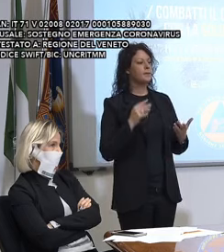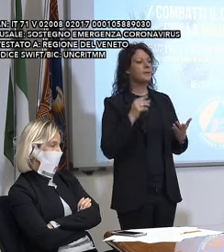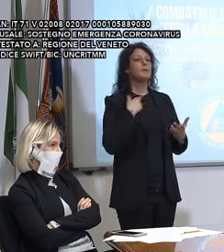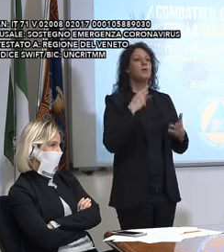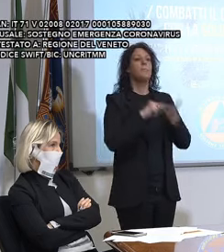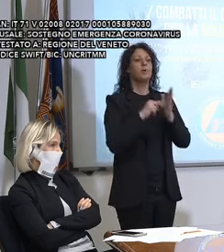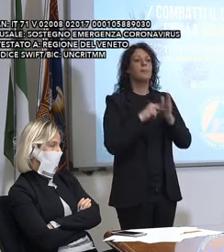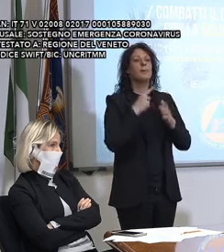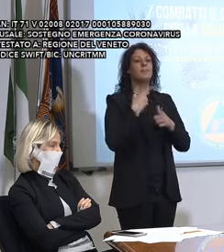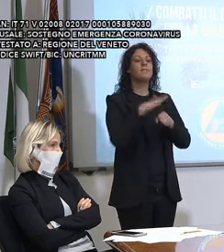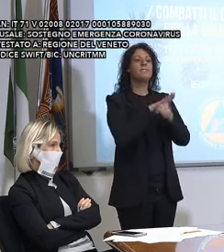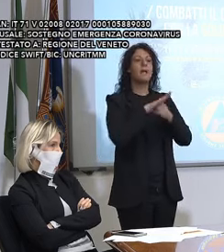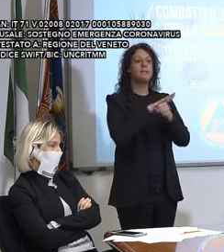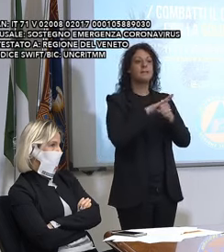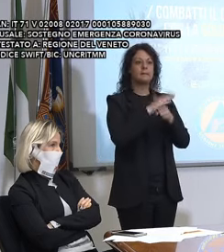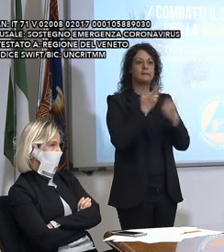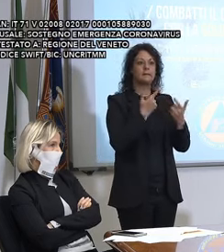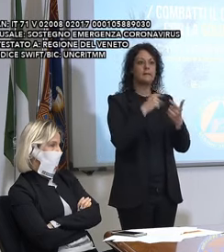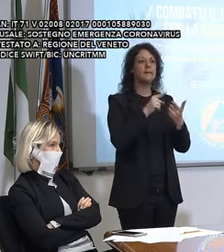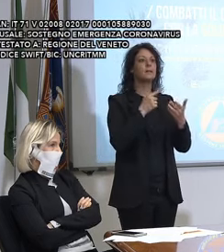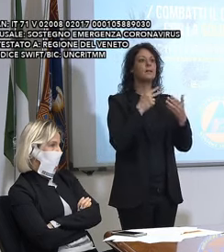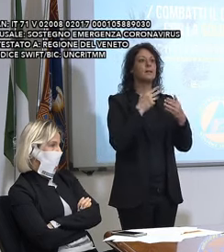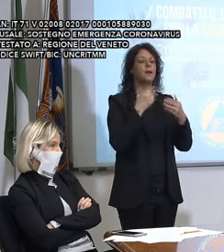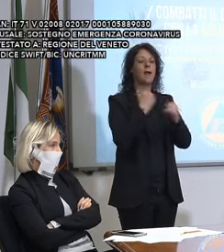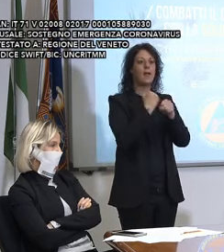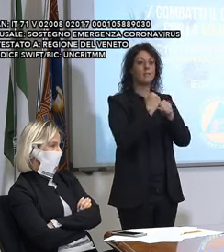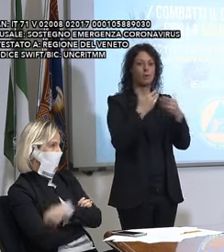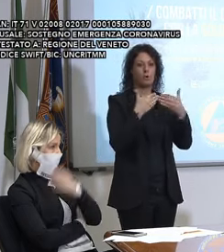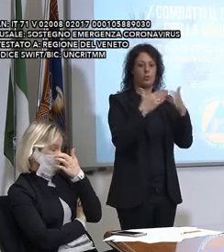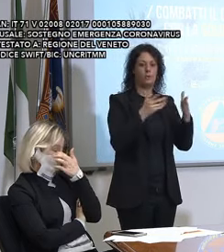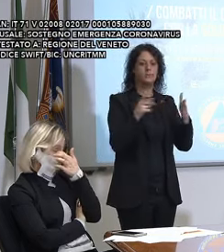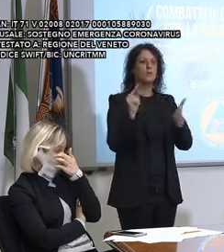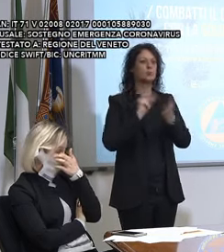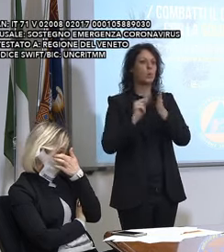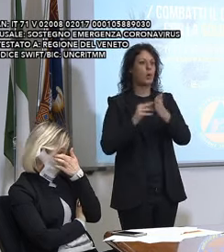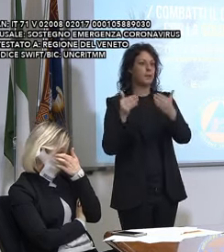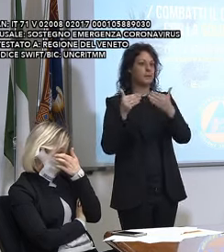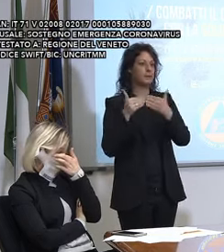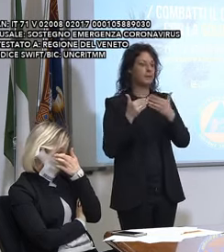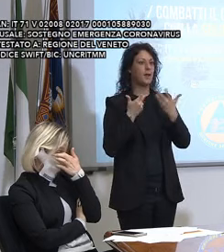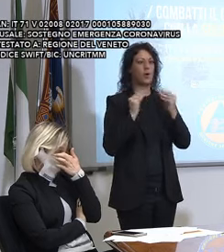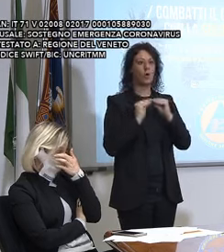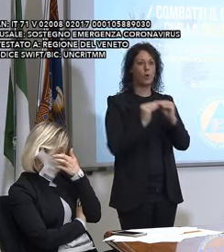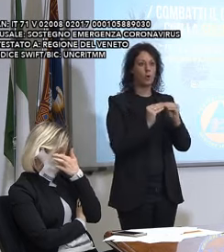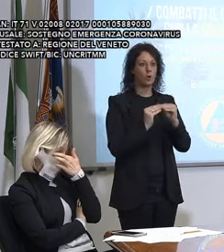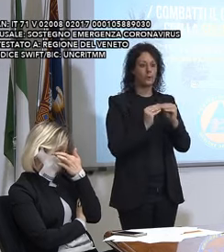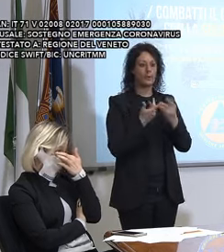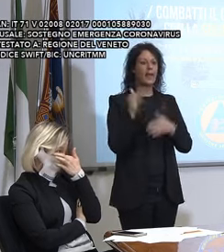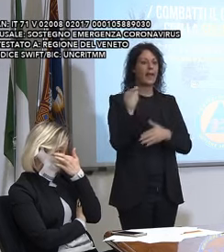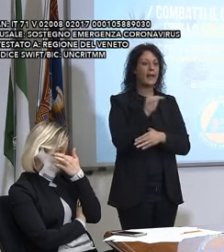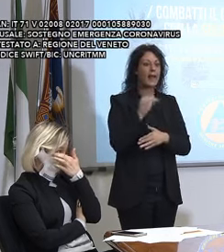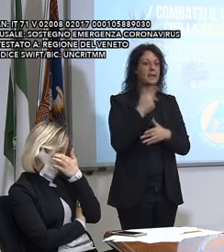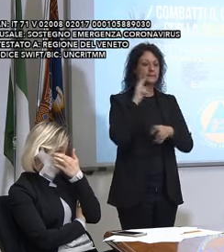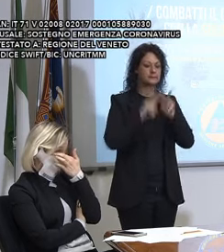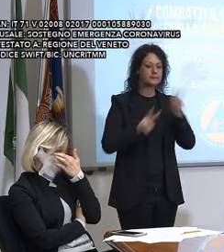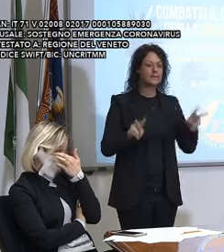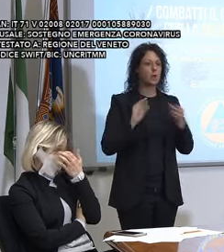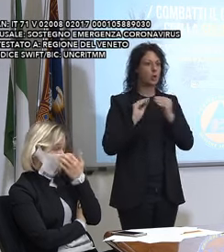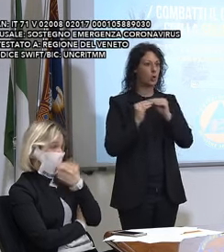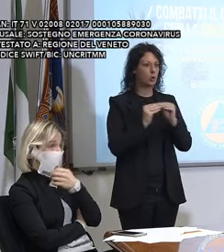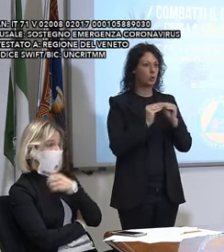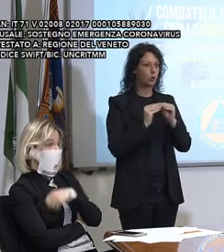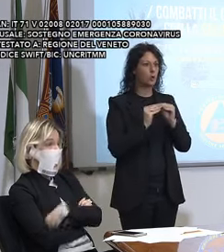la chiusura delle scuole. Se si riprende il lavoro a pieno regime, chi penserà ai ragazzi? Chi potrà controllare se frequenta le lezioni? E